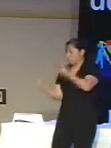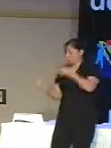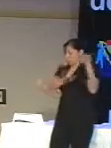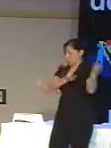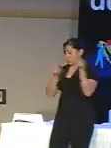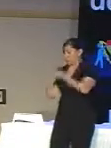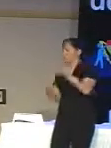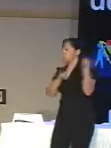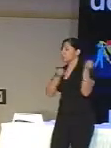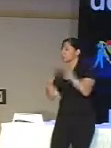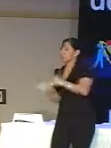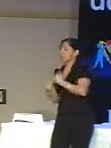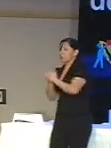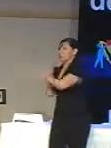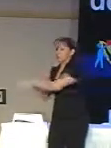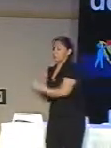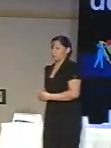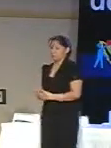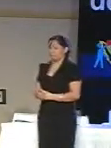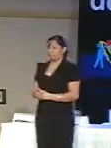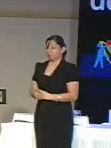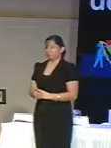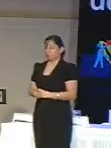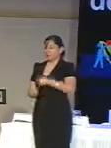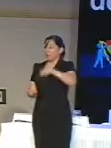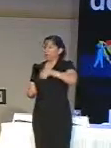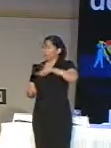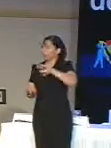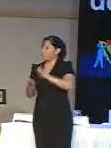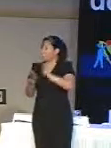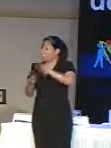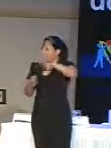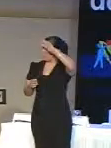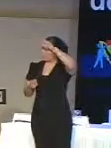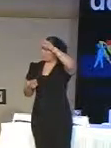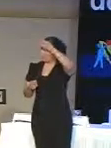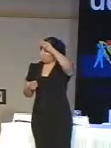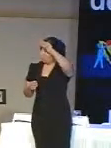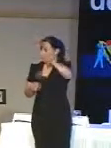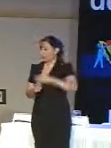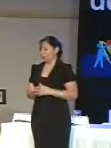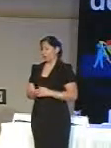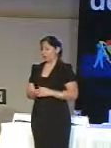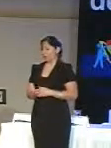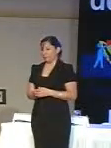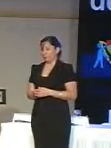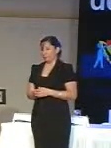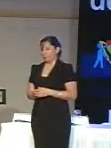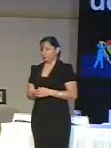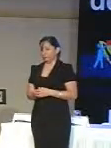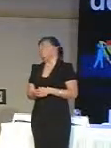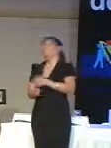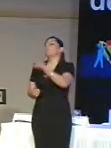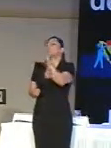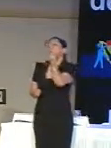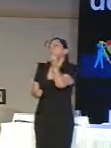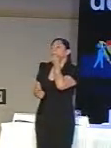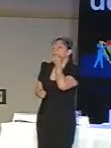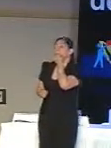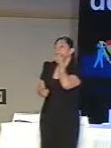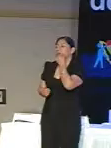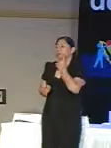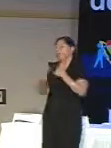En un estudio que se hizo en nuestro país, en el estado de Monterrey, pero en el estado de Nuevo León, en la ciudad de